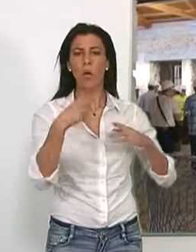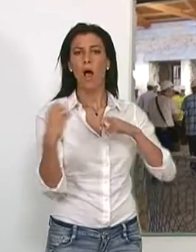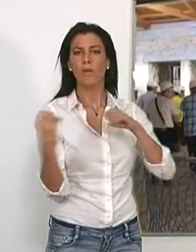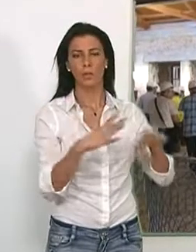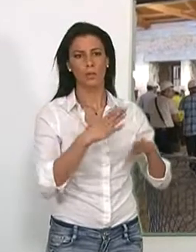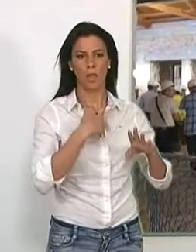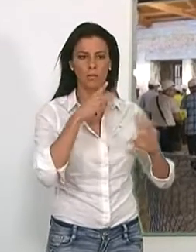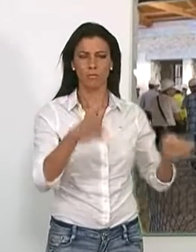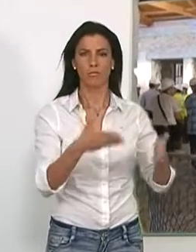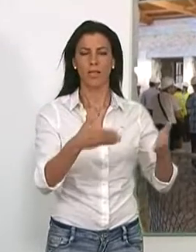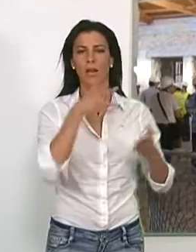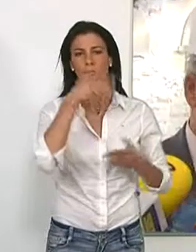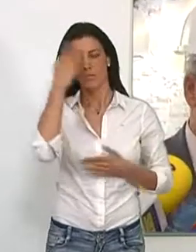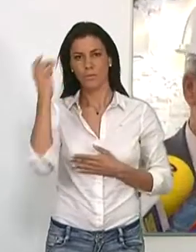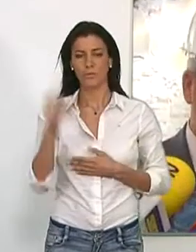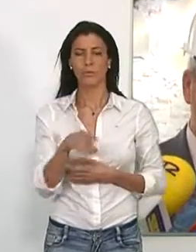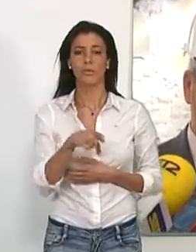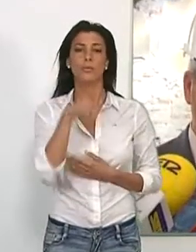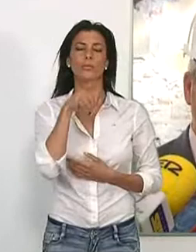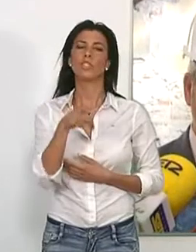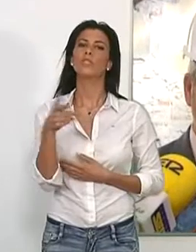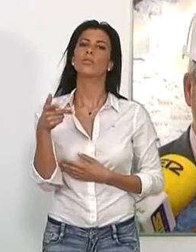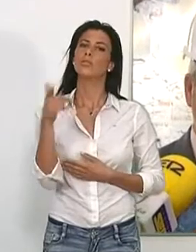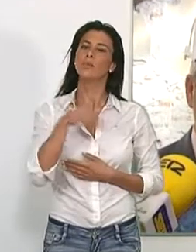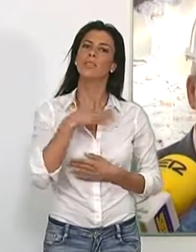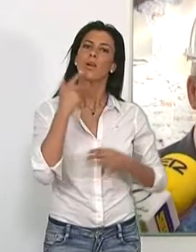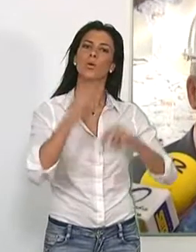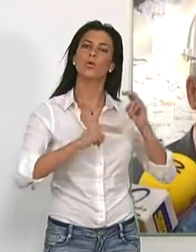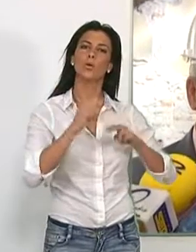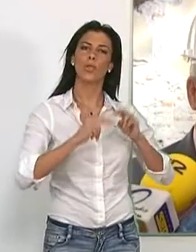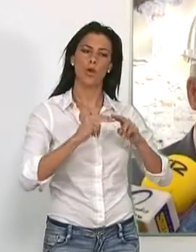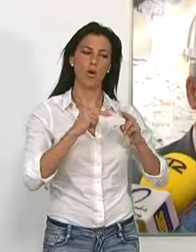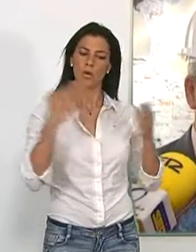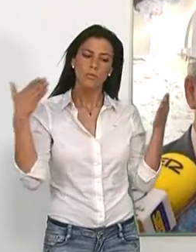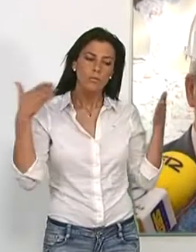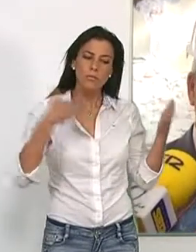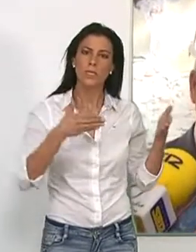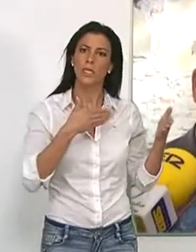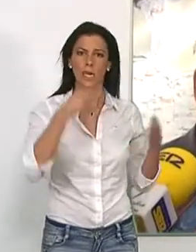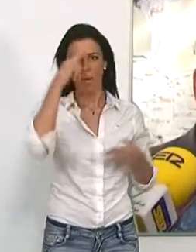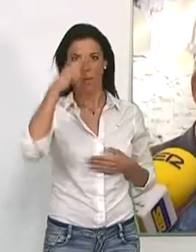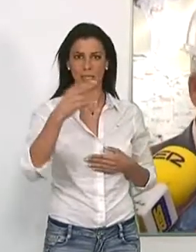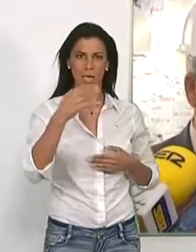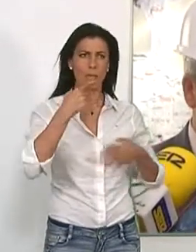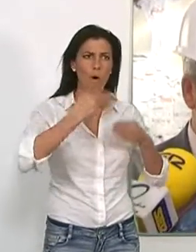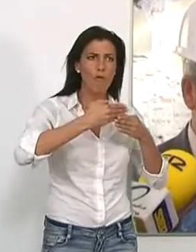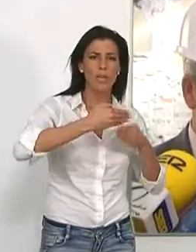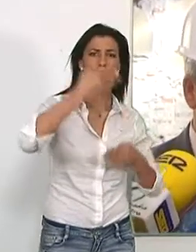abandono el titular de lente comarcal se ha referido a la construcción en sentido de que se va a respetar la fachada